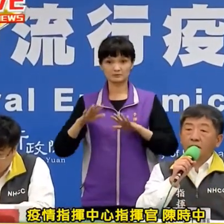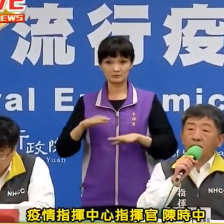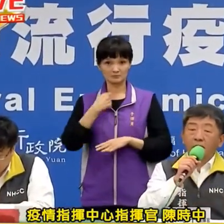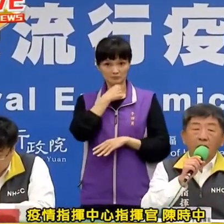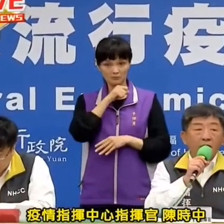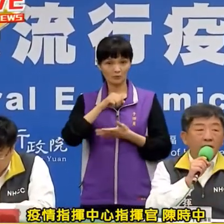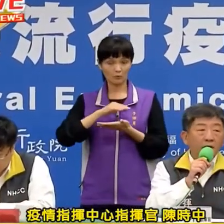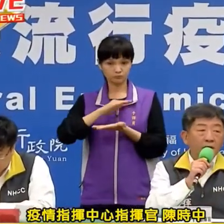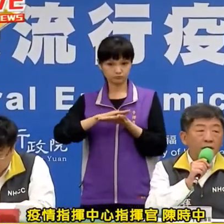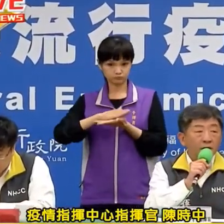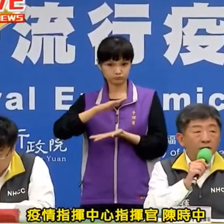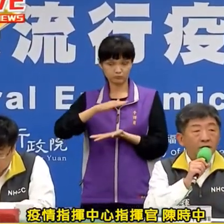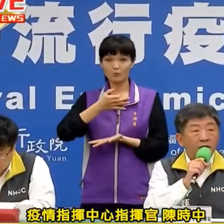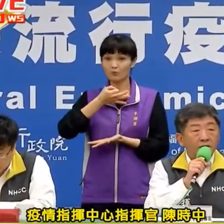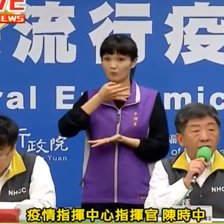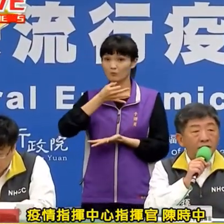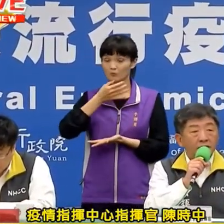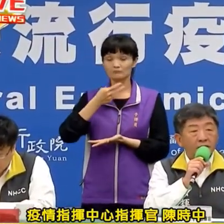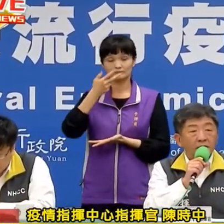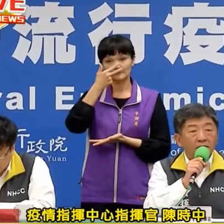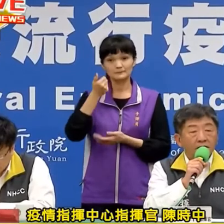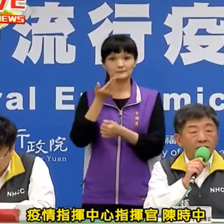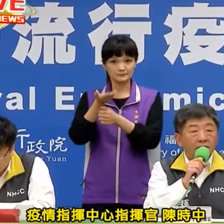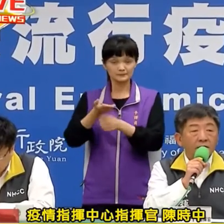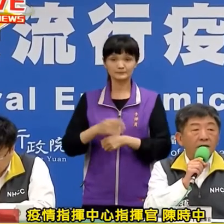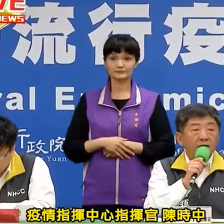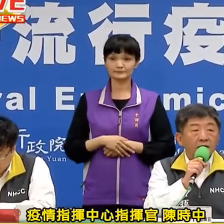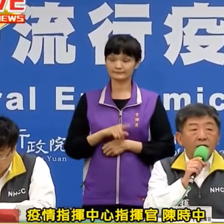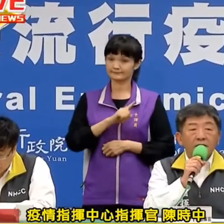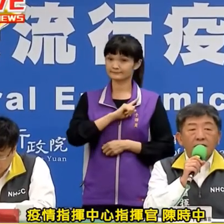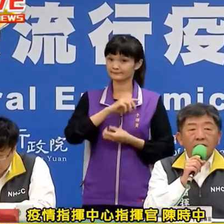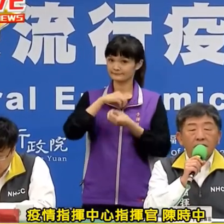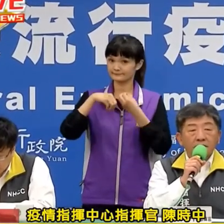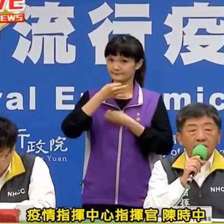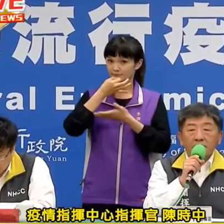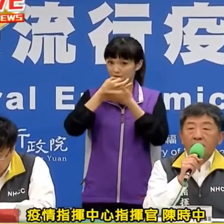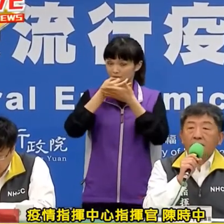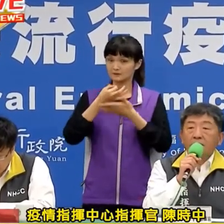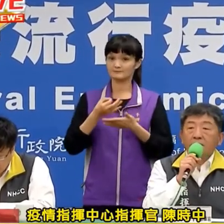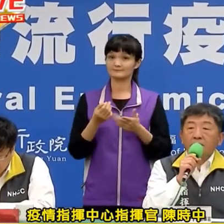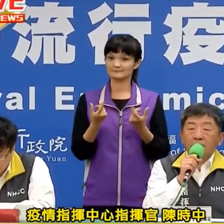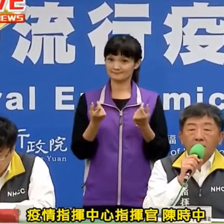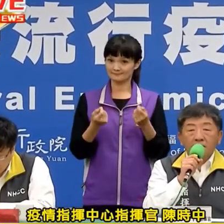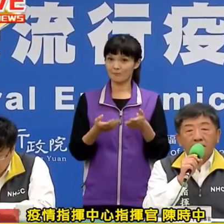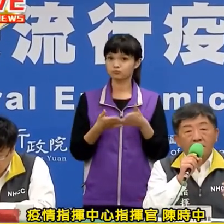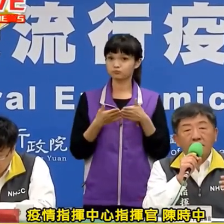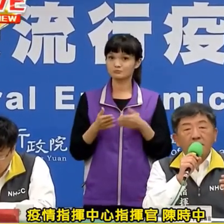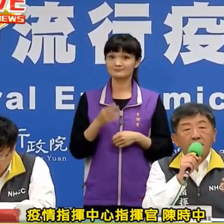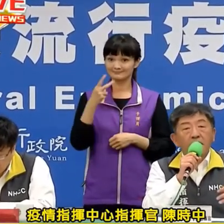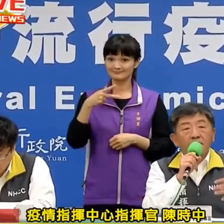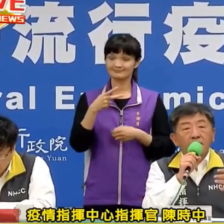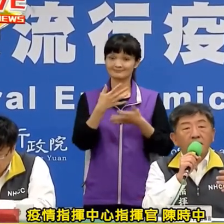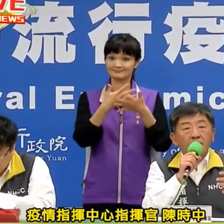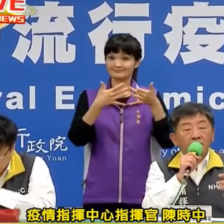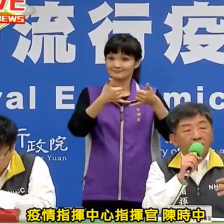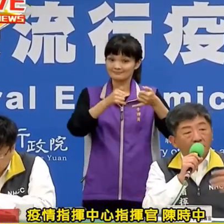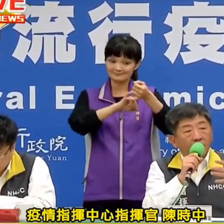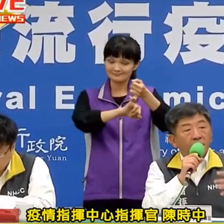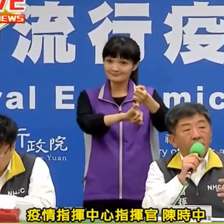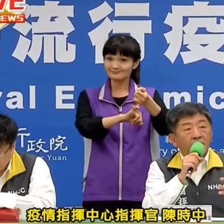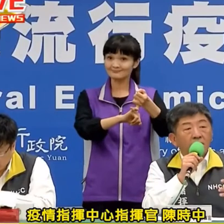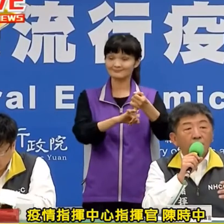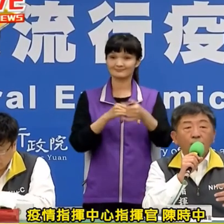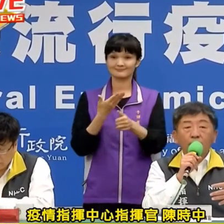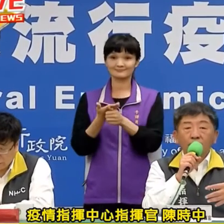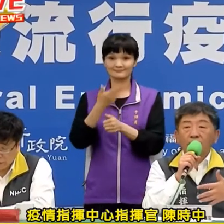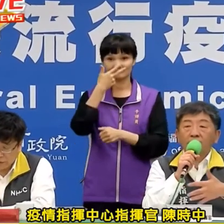相信也会越来越好，那尤其在我们这样的一个线上好的采购，我们可以让它越来越